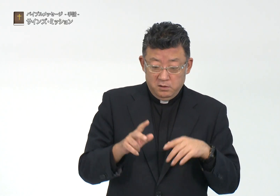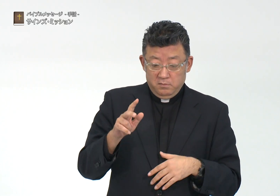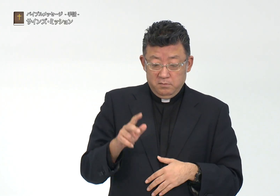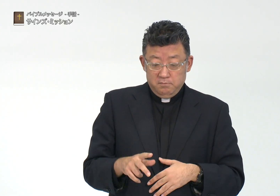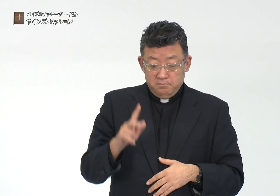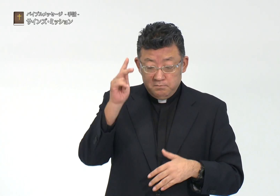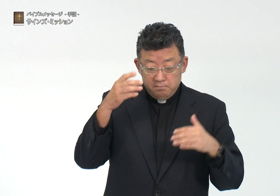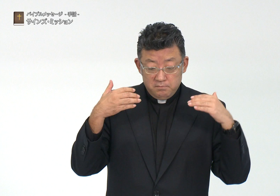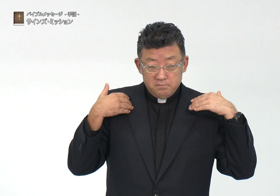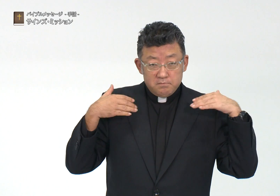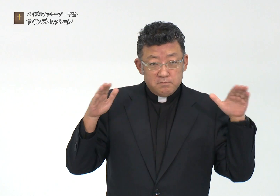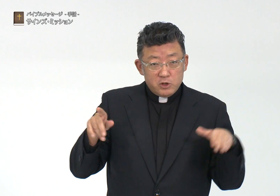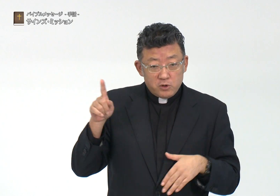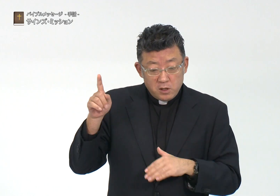辻会等は